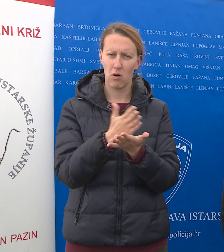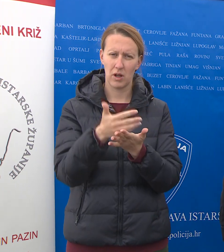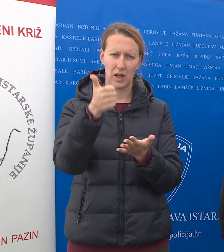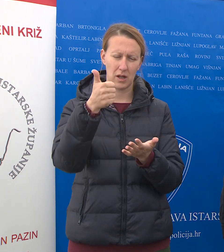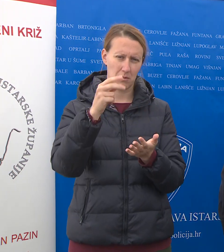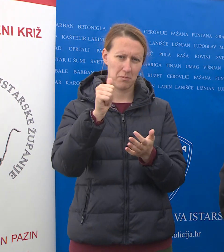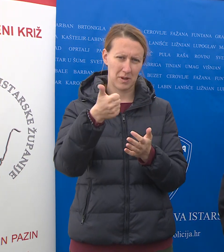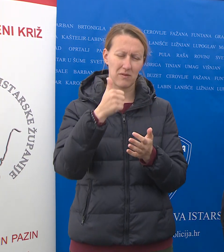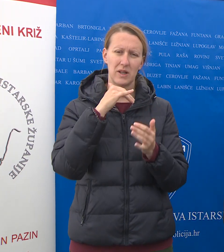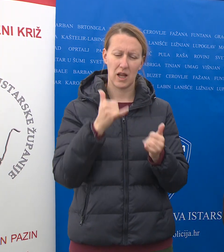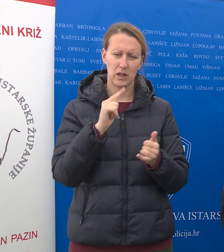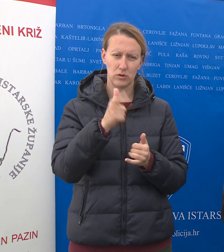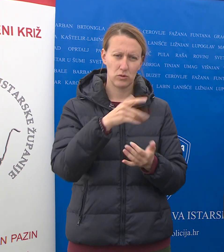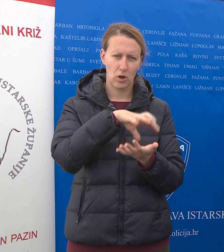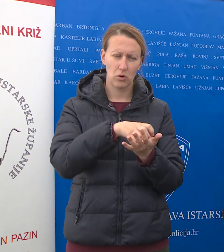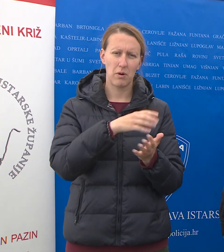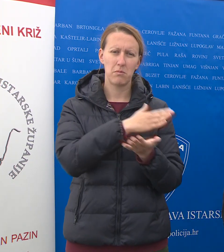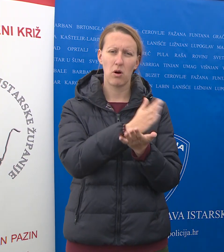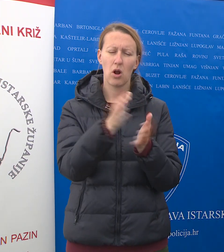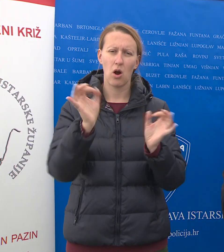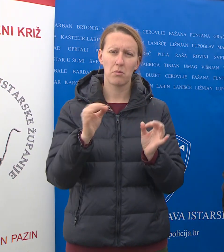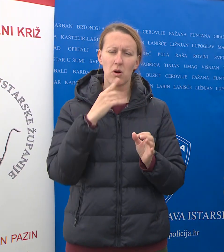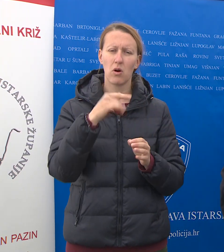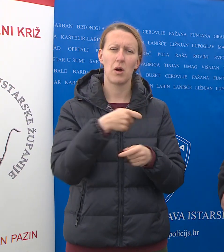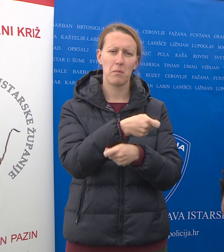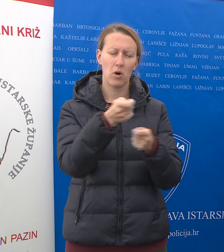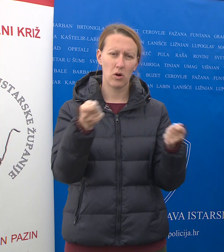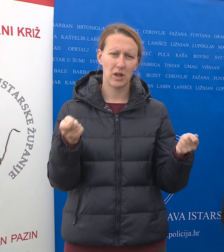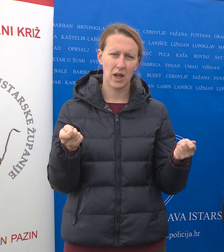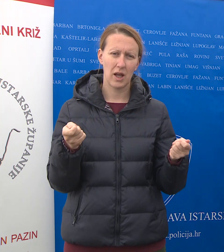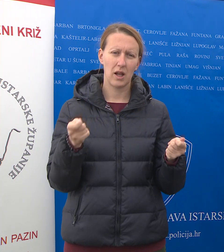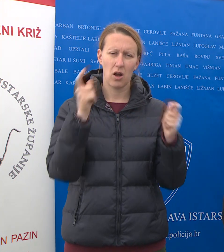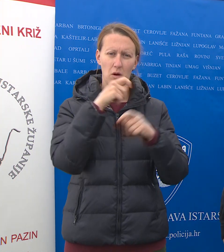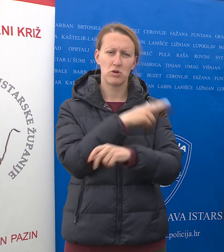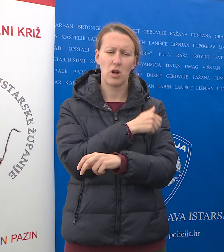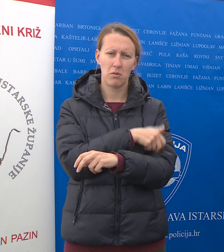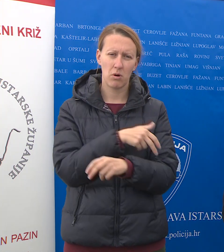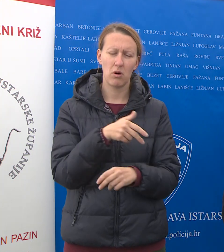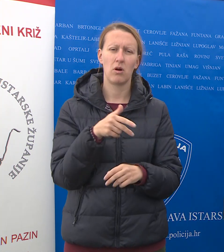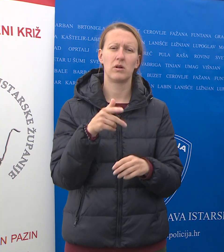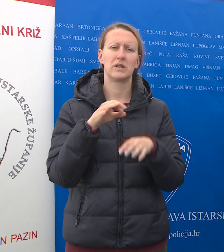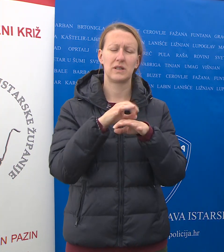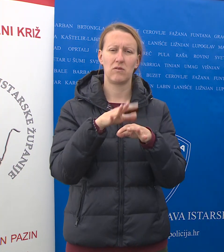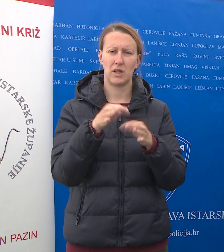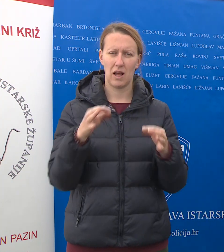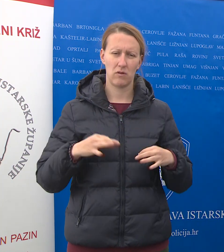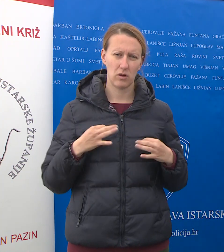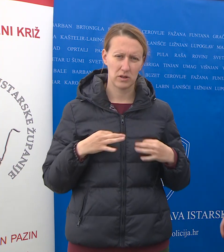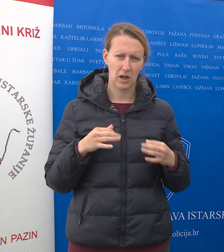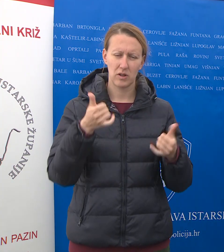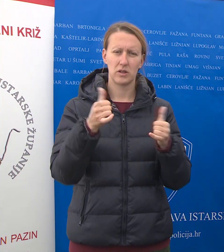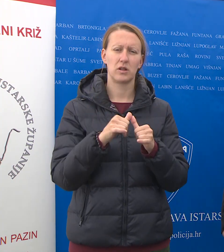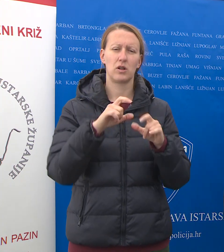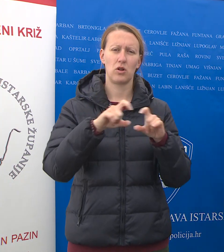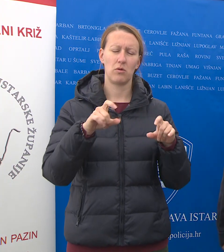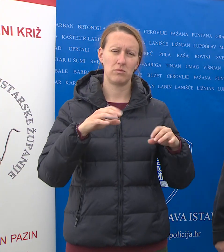raspodjela prvog i danas drugog i to je ta oprema koja je podijeljena općoj bolnici, Zavodu za javno zdravstvo,